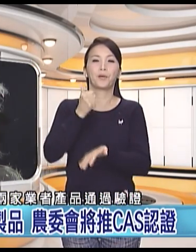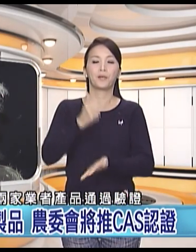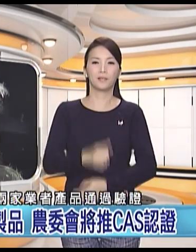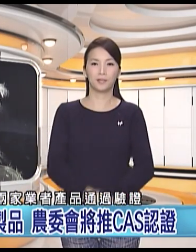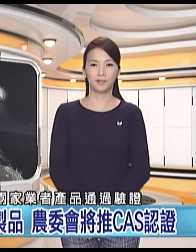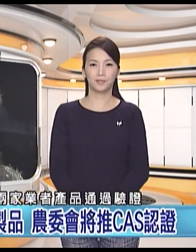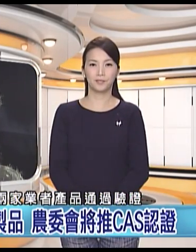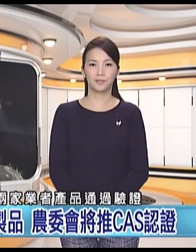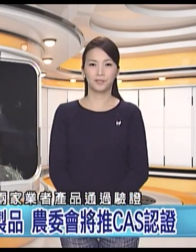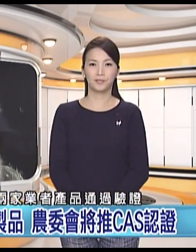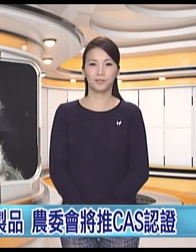通过验证。